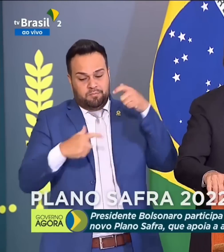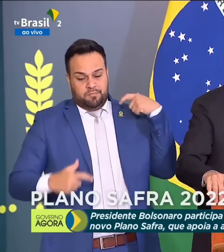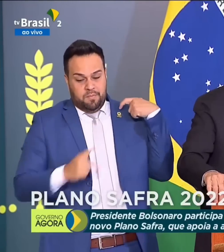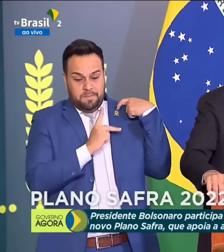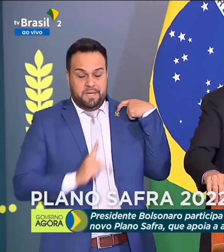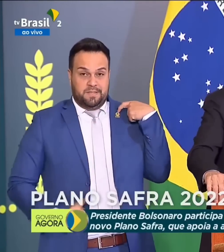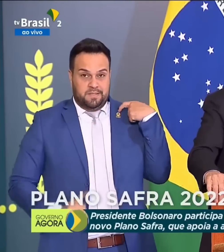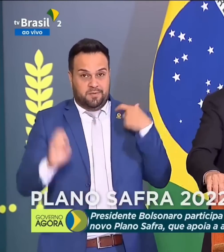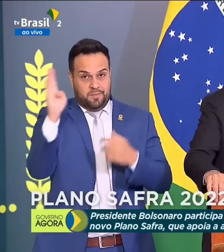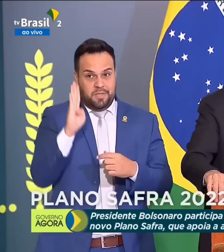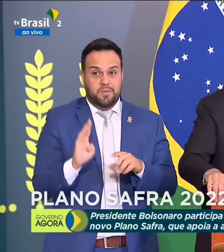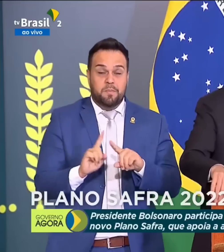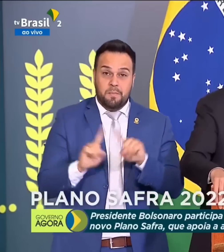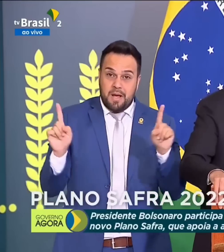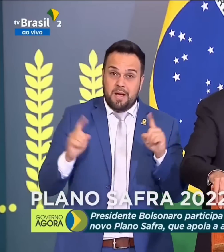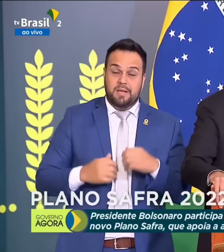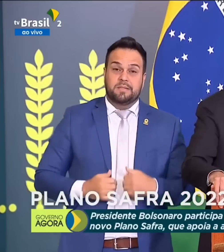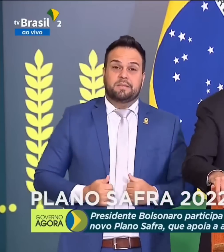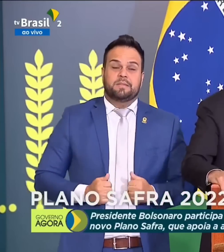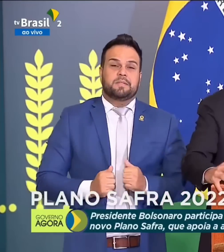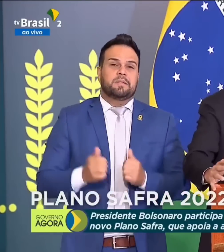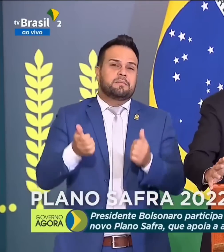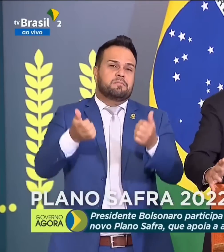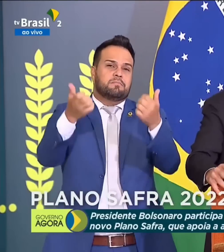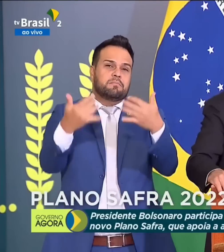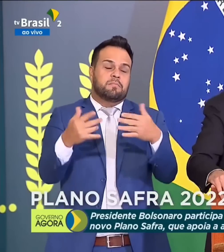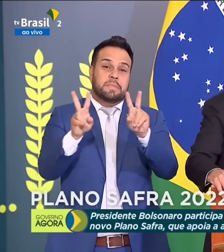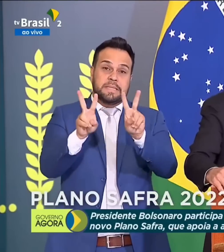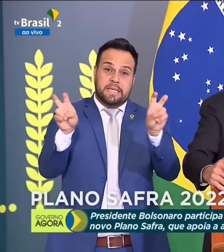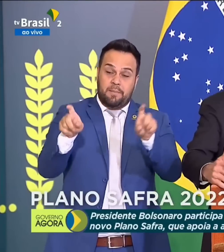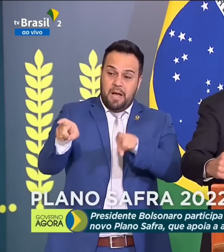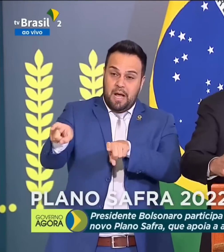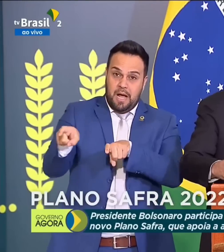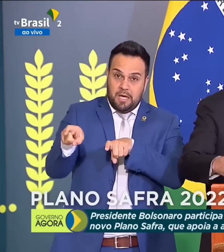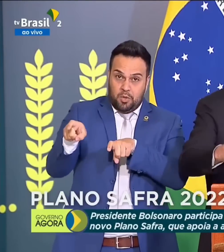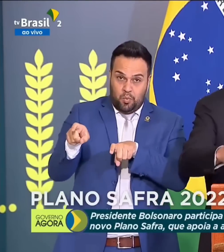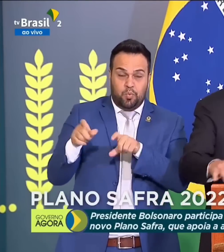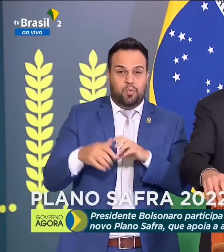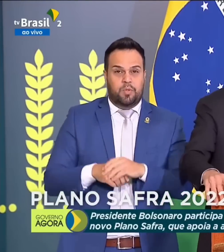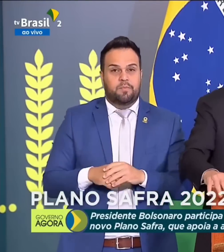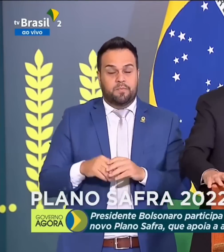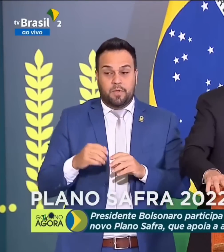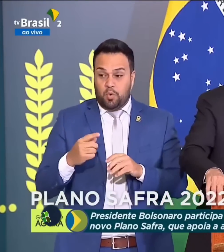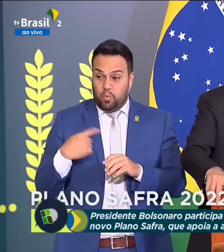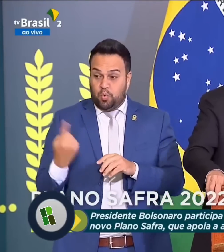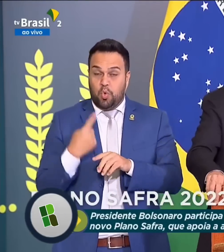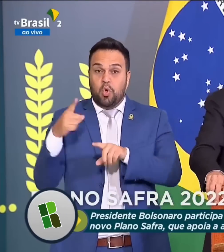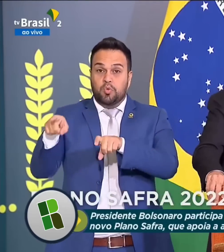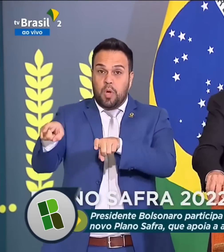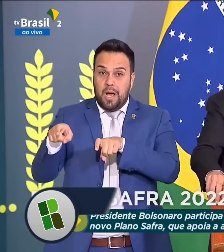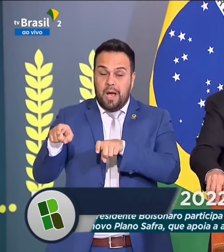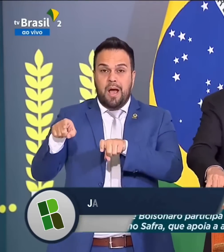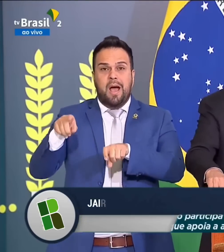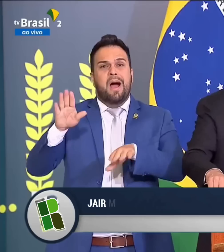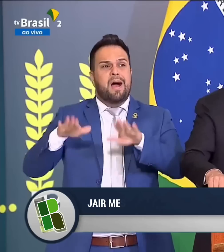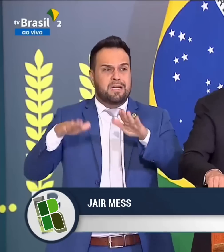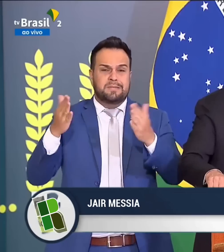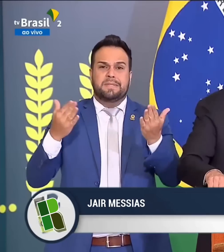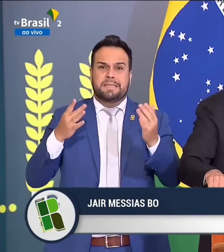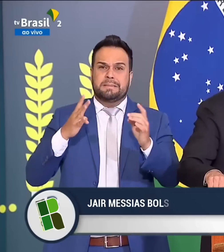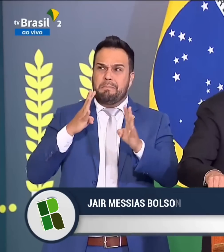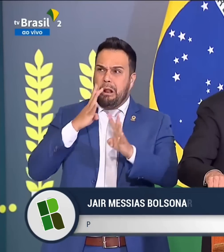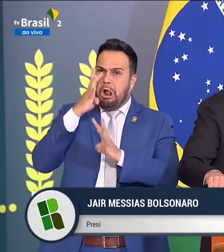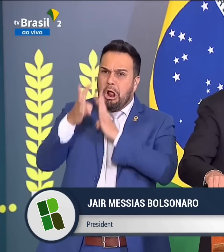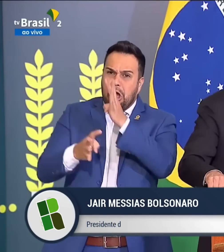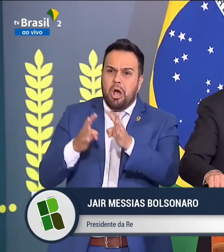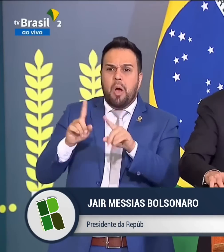a fome em todo o planeta. O nosso agro, de vez em quando criticado, mas tão